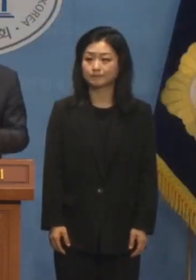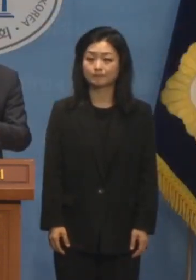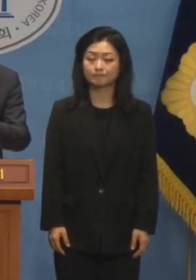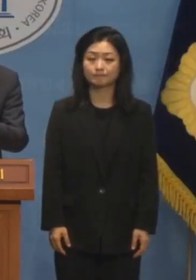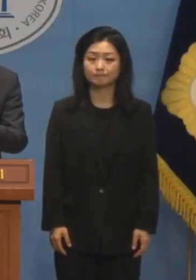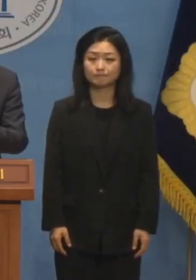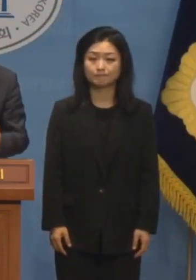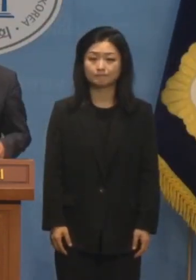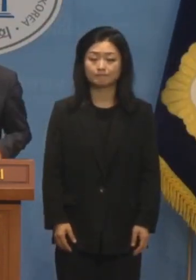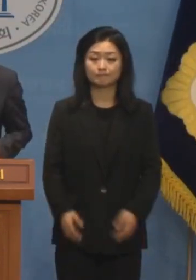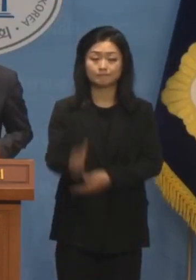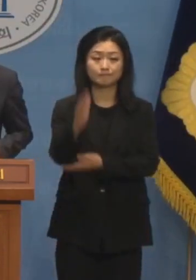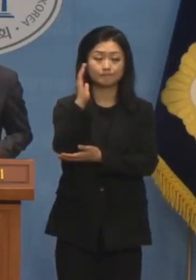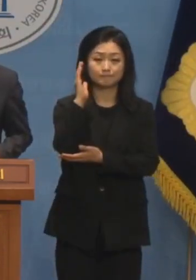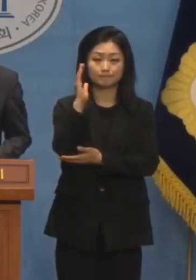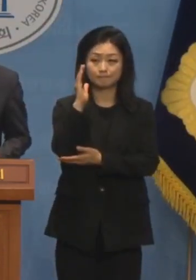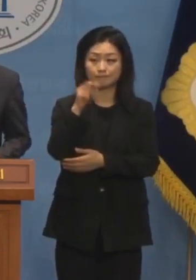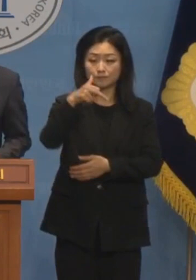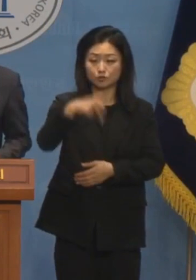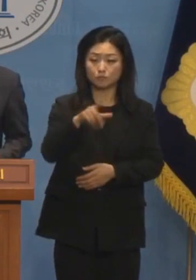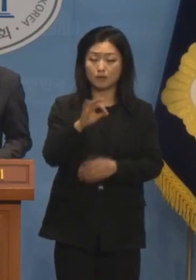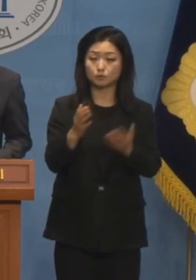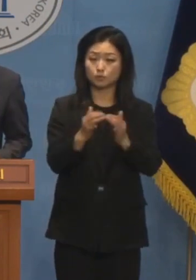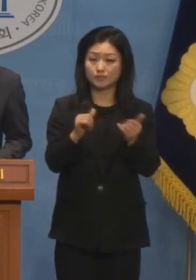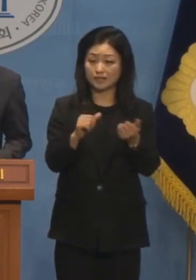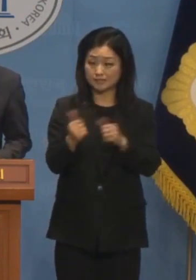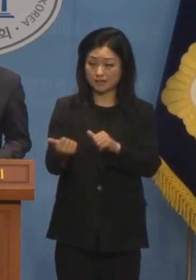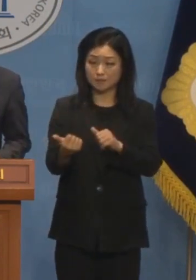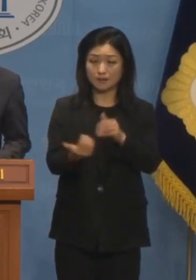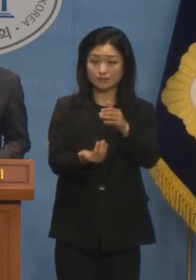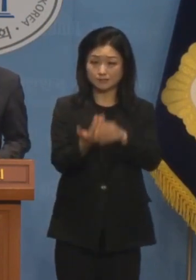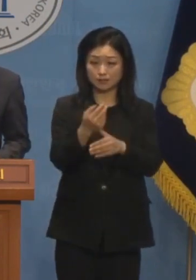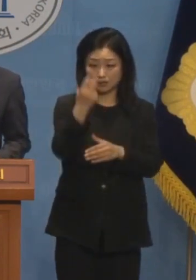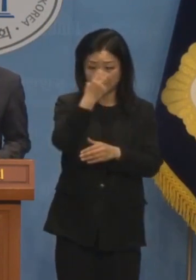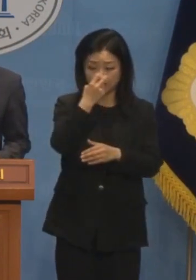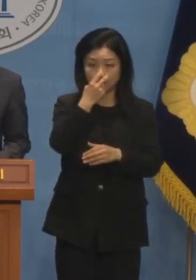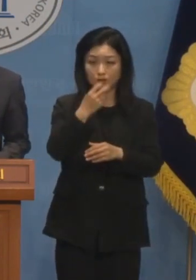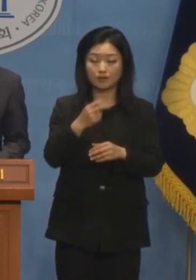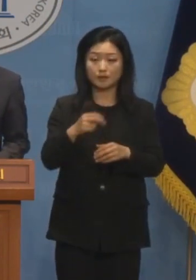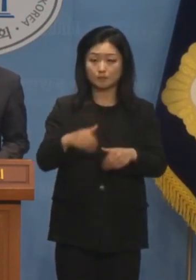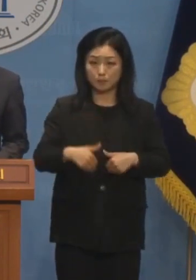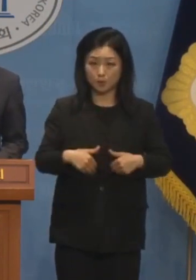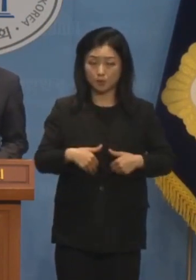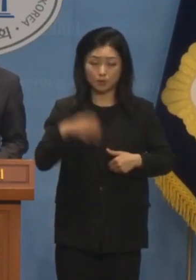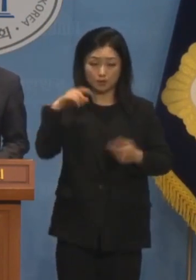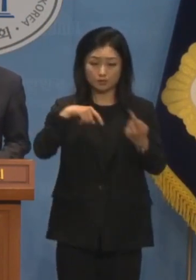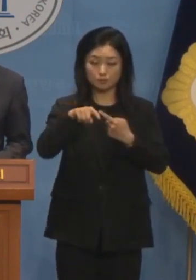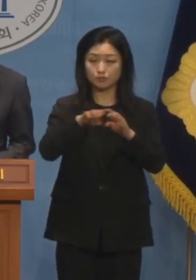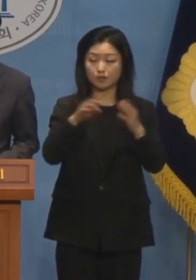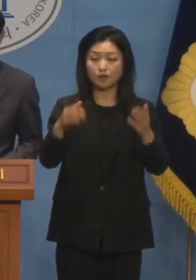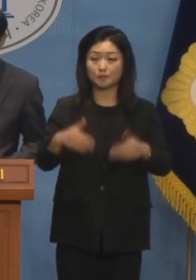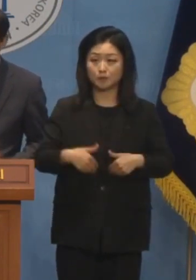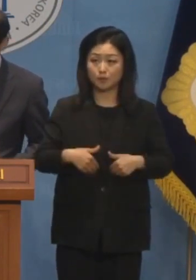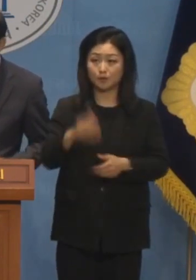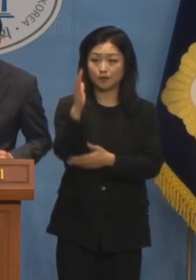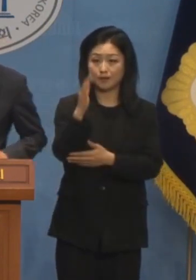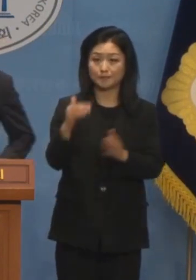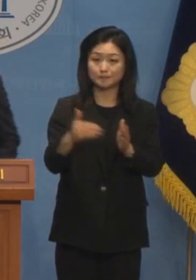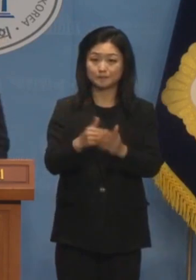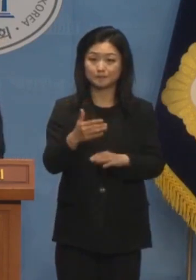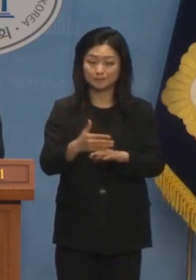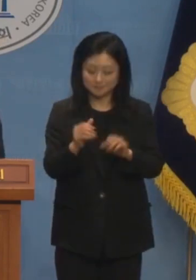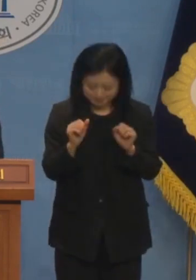네, 이상으로 쿠팡 노동자 사망 진상규명 국회 청문회 청원 기자회견을 마치겠습니다. 감사합니다.